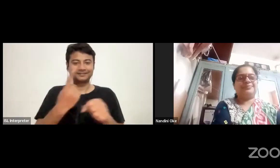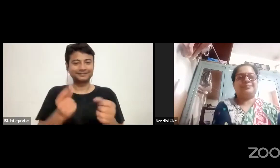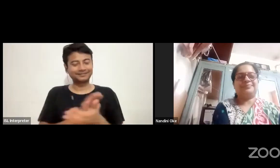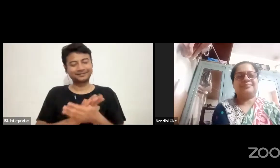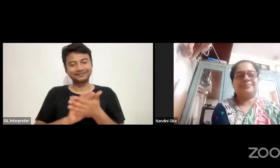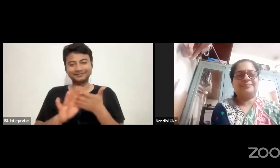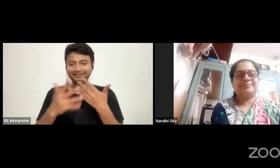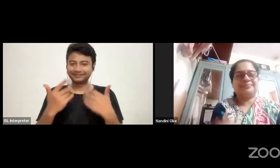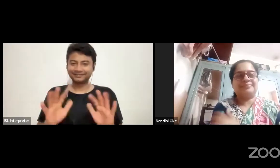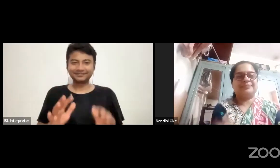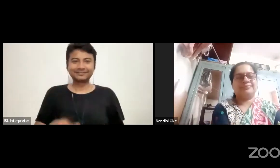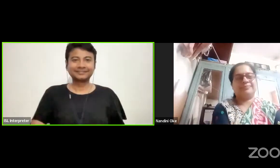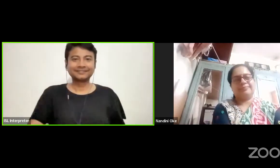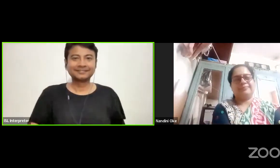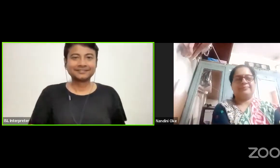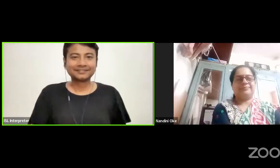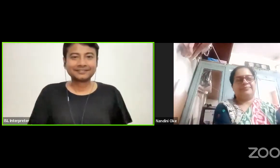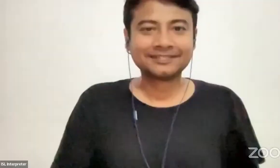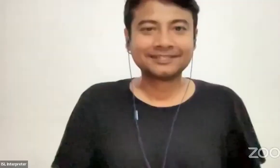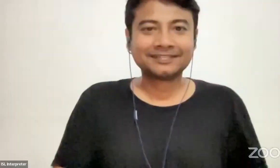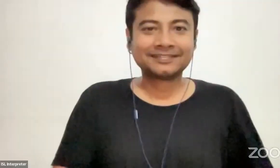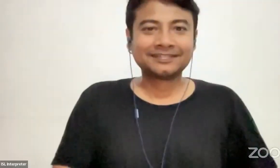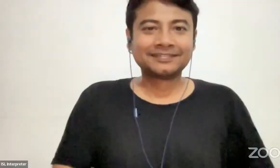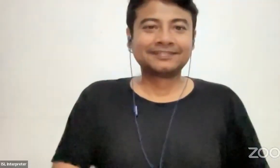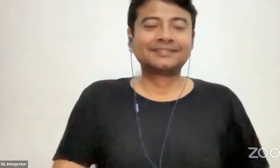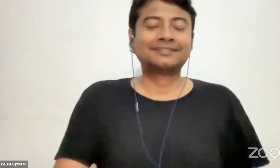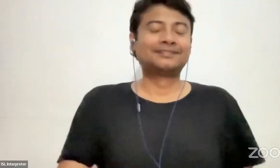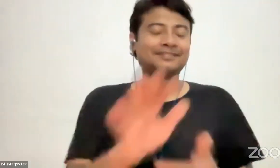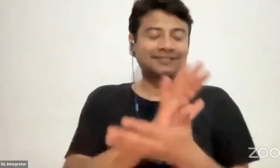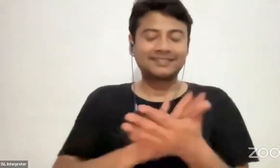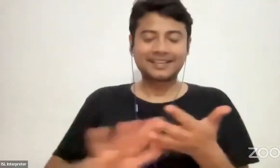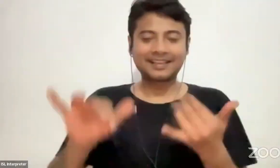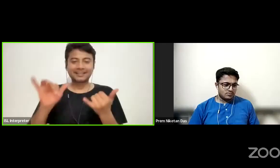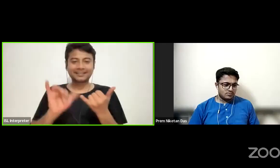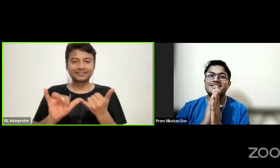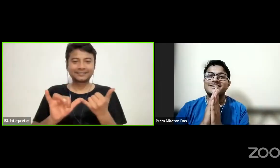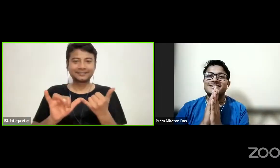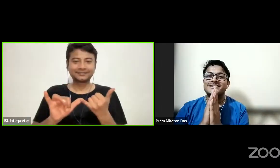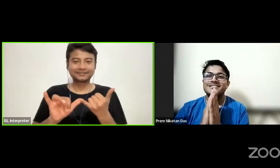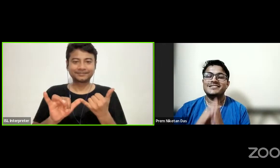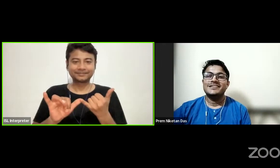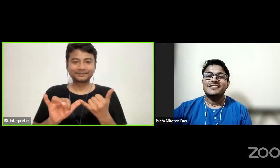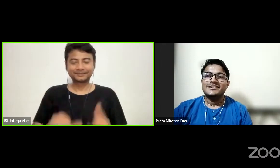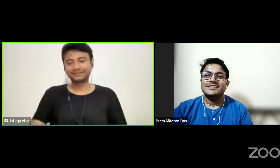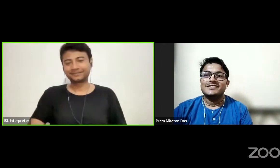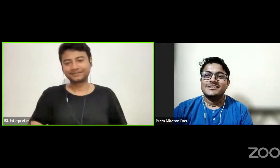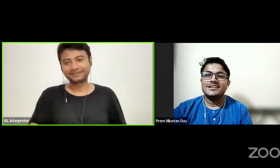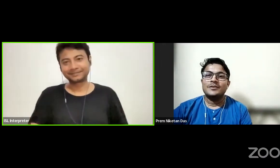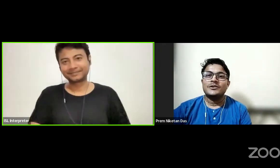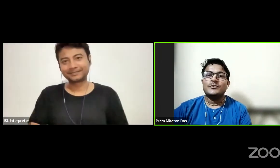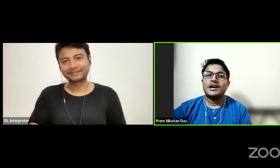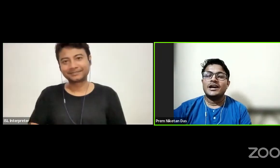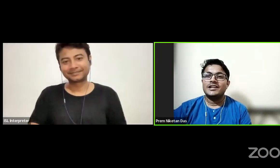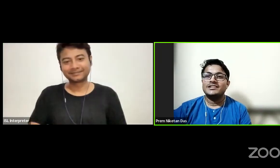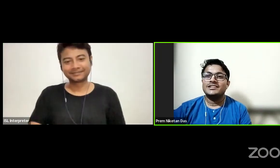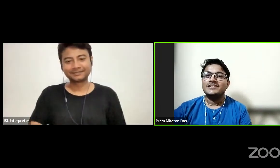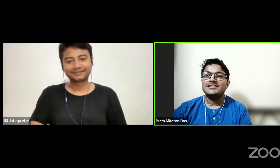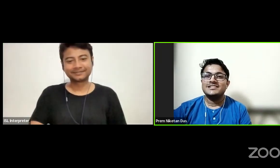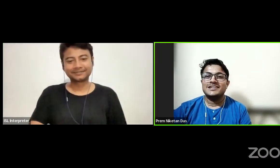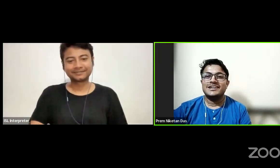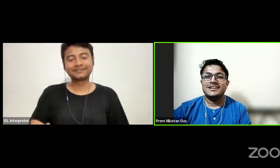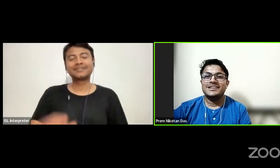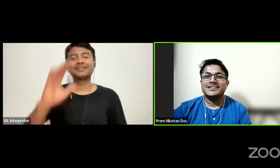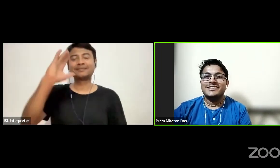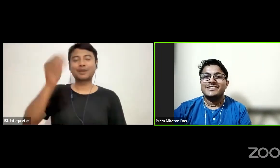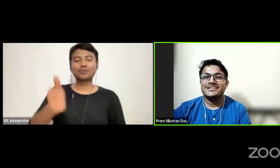मैं तो लेट छुट्टी हो रही है स्कूल की, दो कृष्णा, तीन। इसलिए चिल्ला अरे ऐसी प्रभुपाद ऐसी